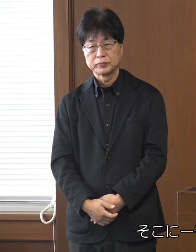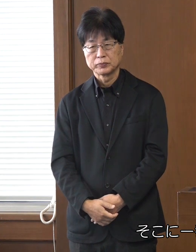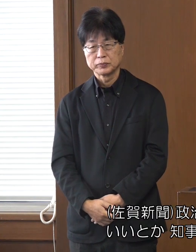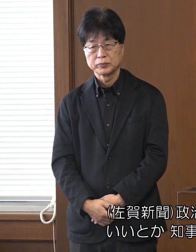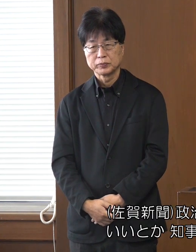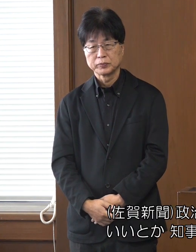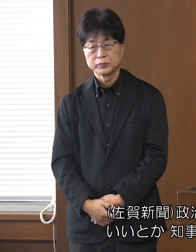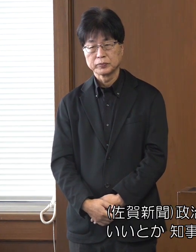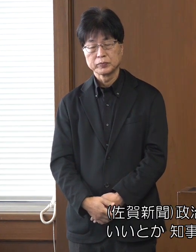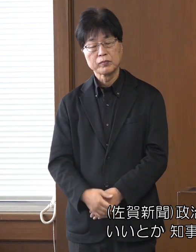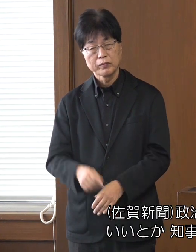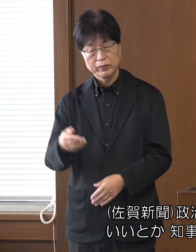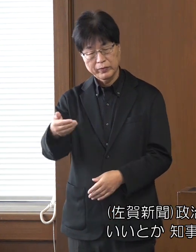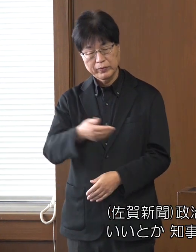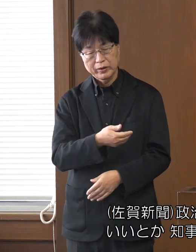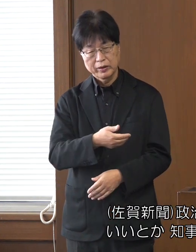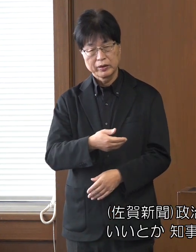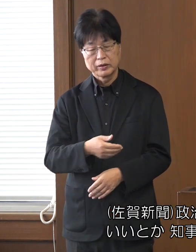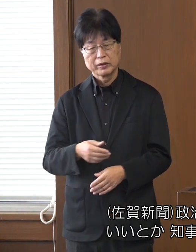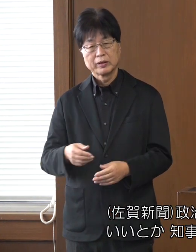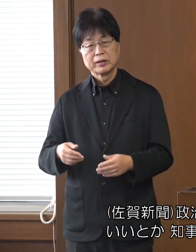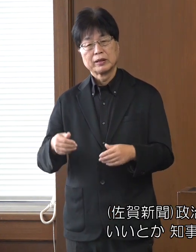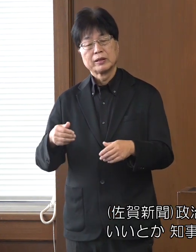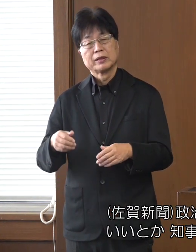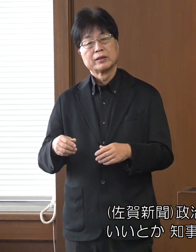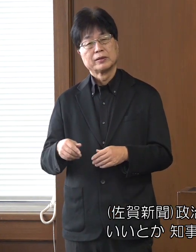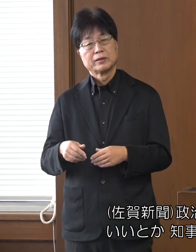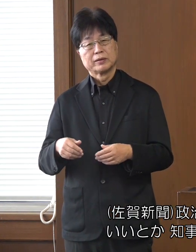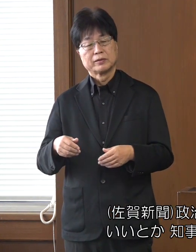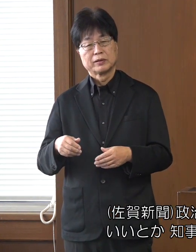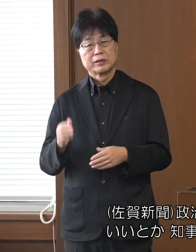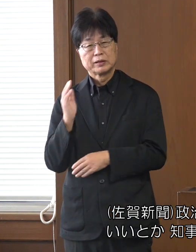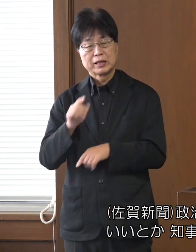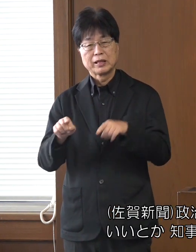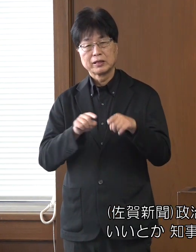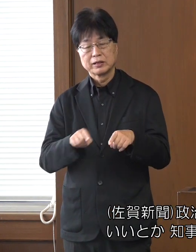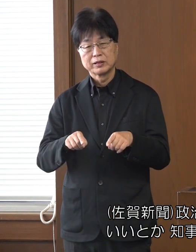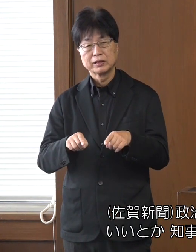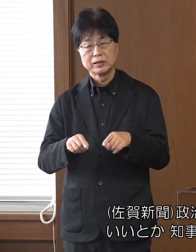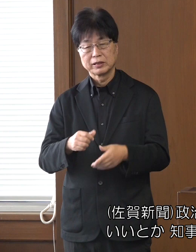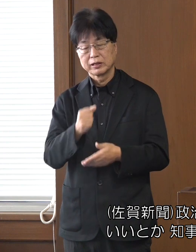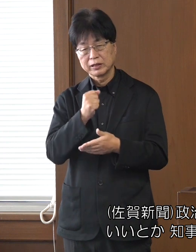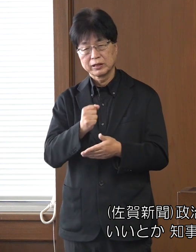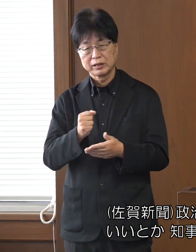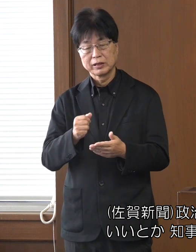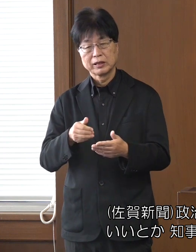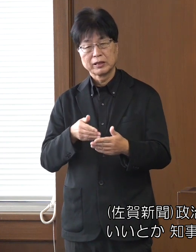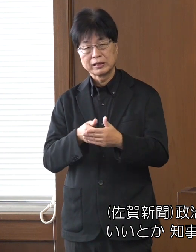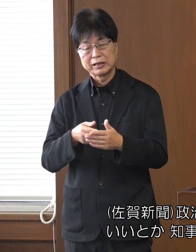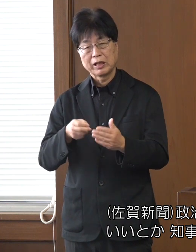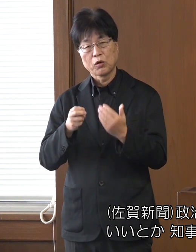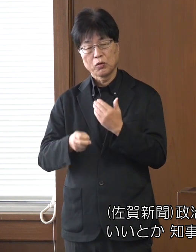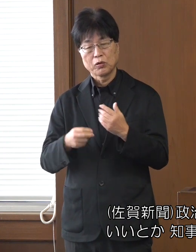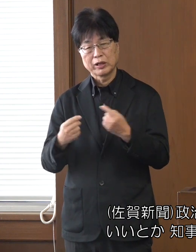。 こう政治資金規正法をこう変えた方がいいとかですね、知事自身何か考えお考えあります